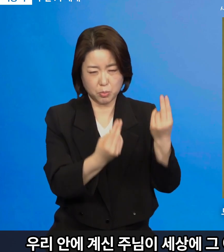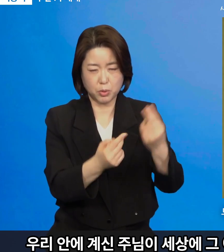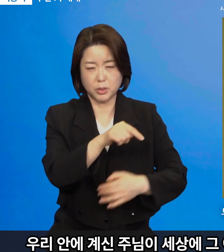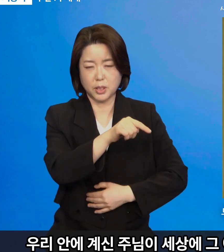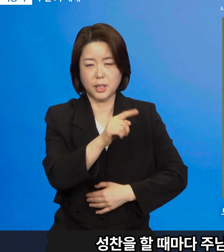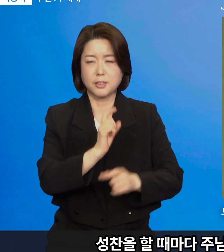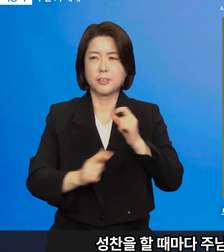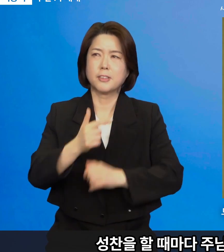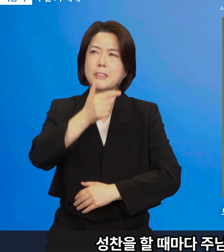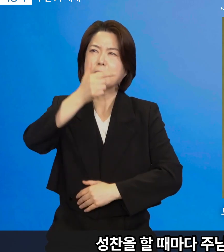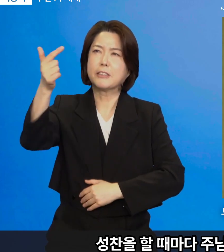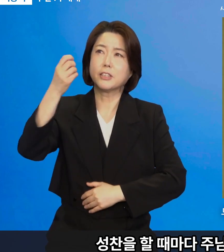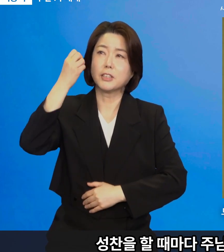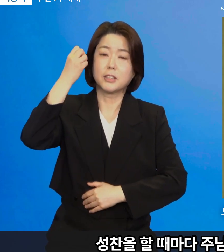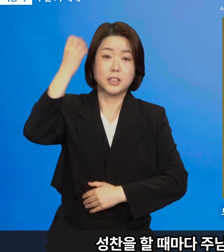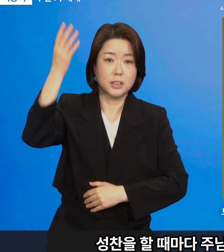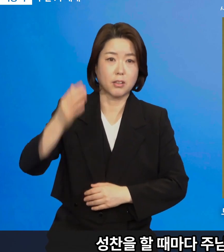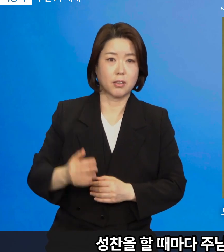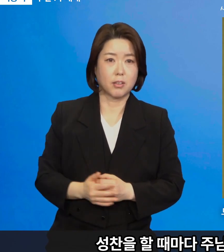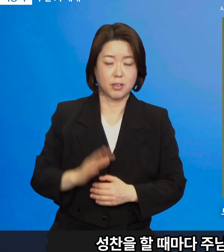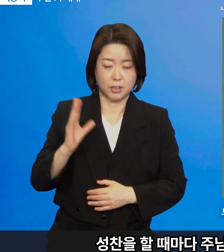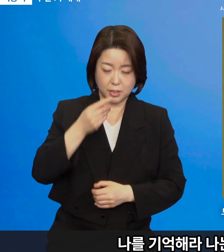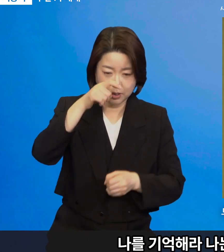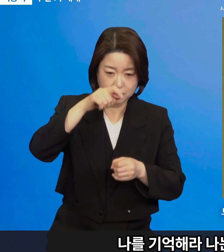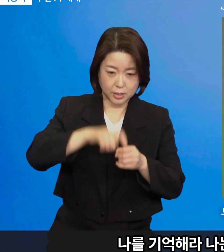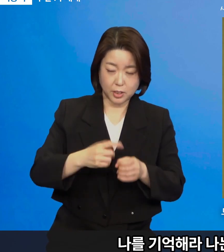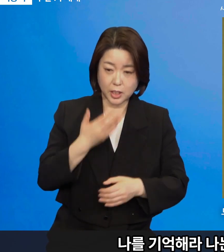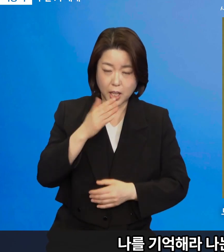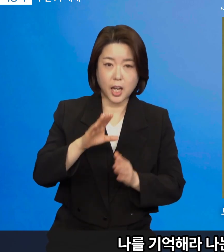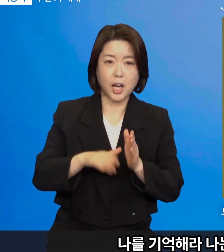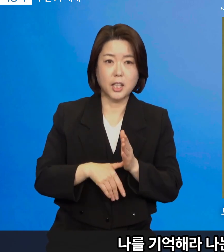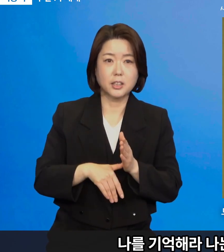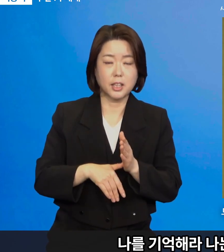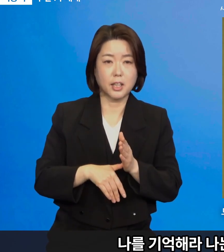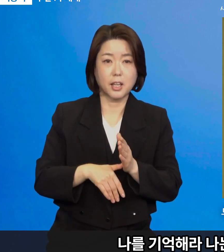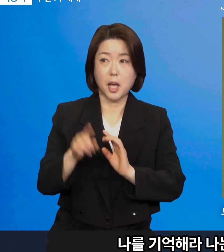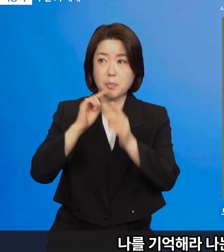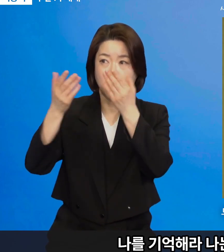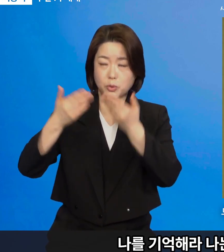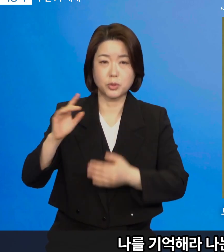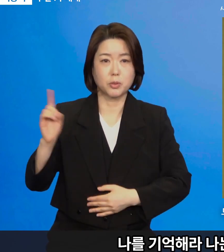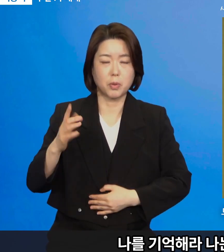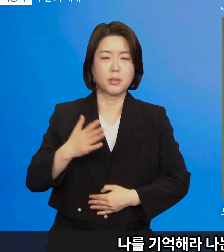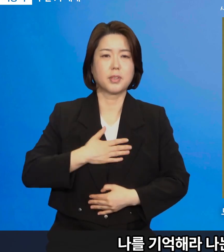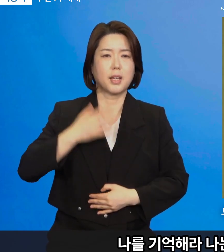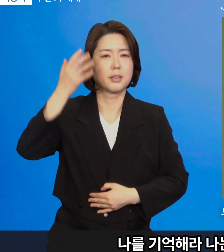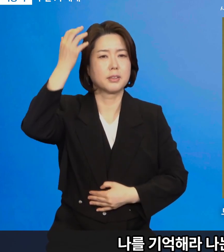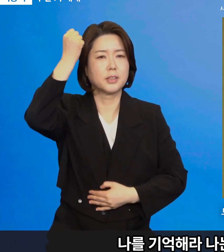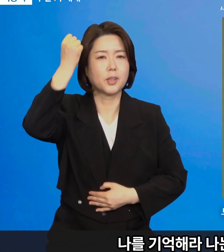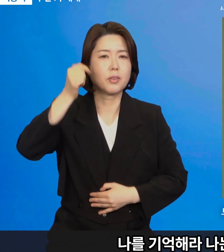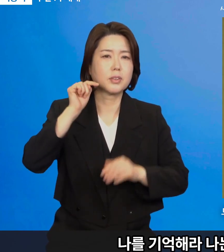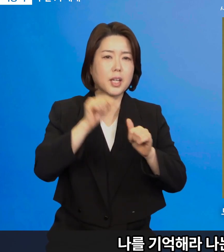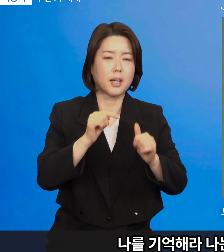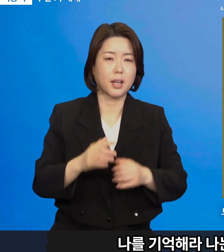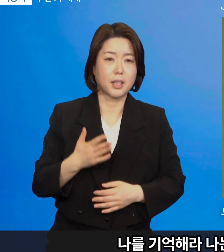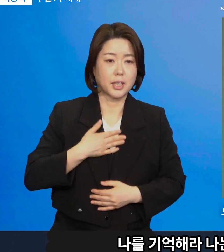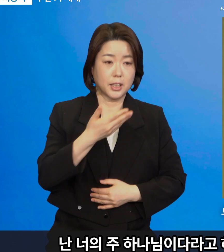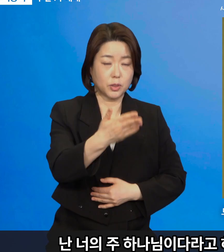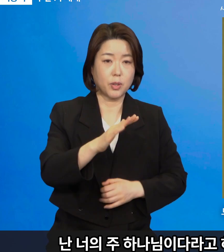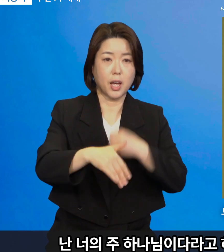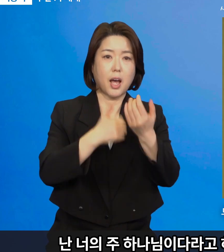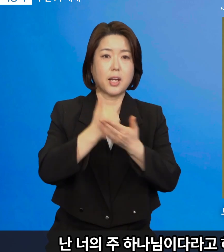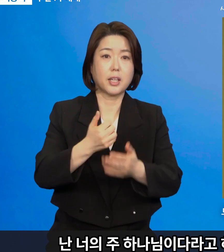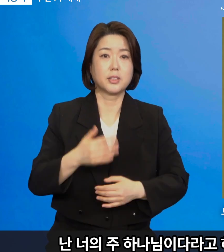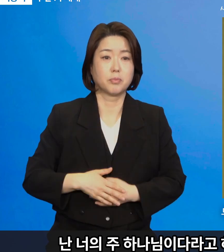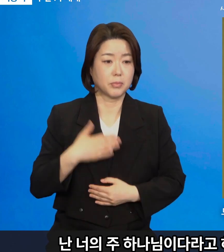잊으니까 성찬을 할 때마다 주님 뭐라고 하셨습니까? 나를 기억해라. 나는 너의 하나님이다.